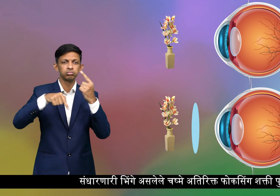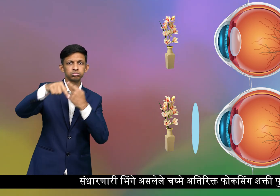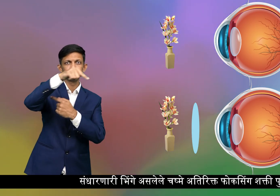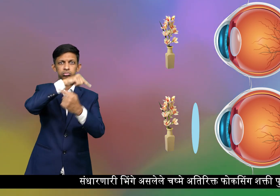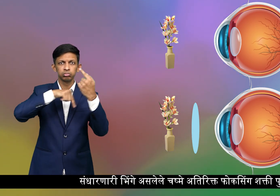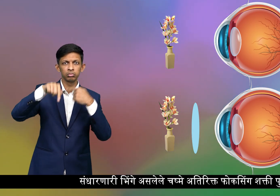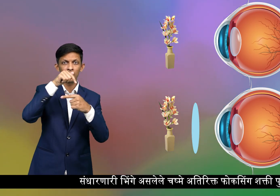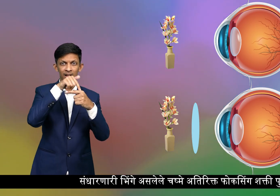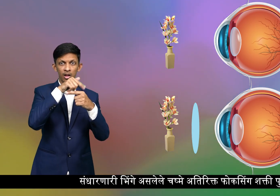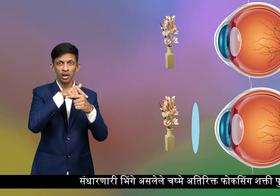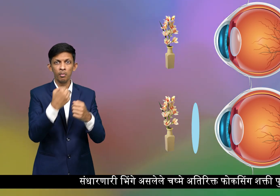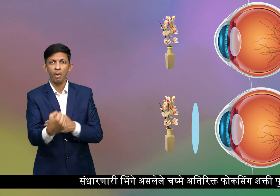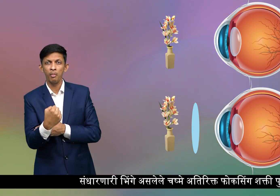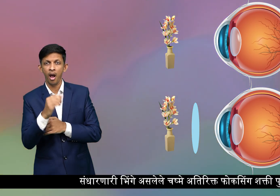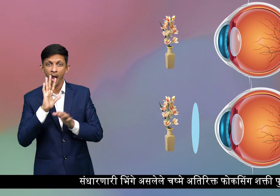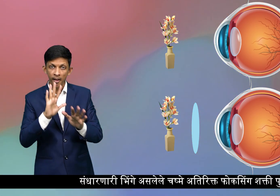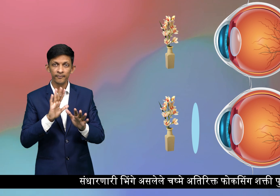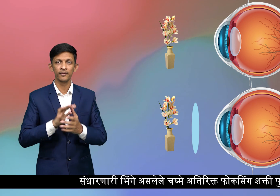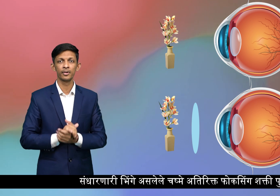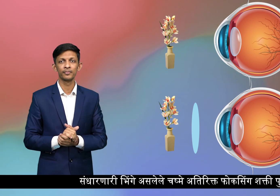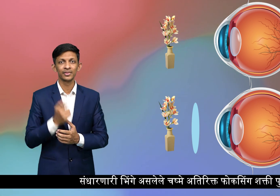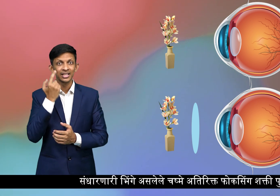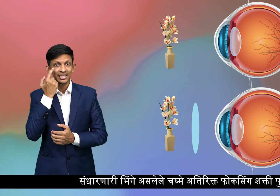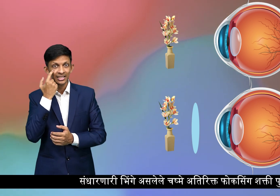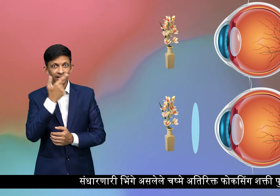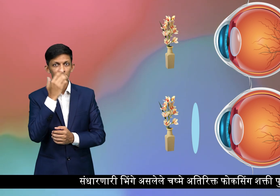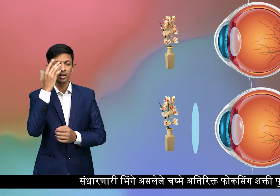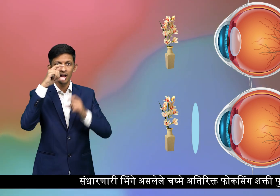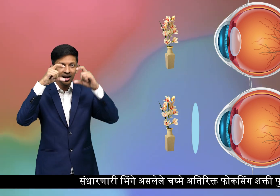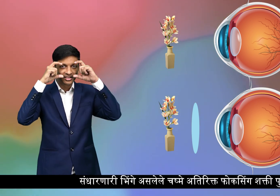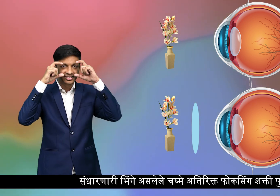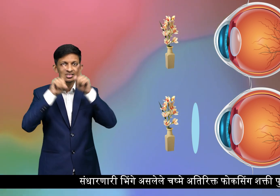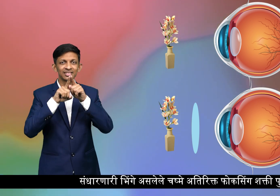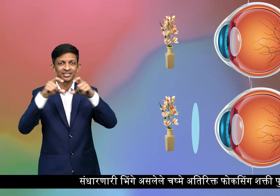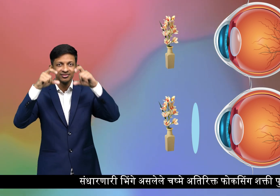संधारणारी भिंगे असलेली चष्मे अतिरिक्त फोकसिंग शक्ती पुरवतात,